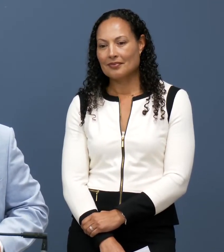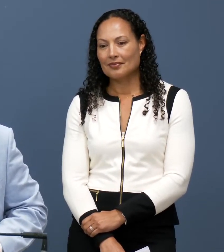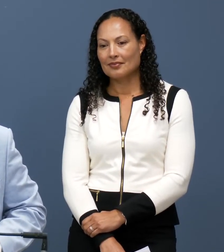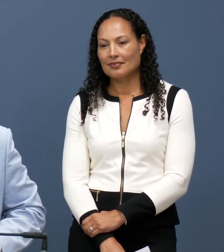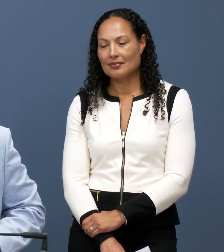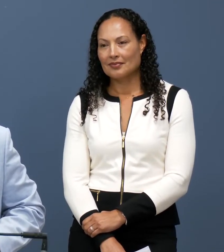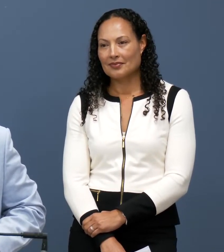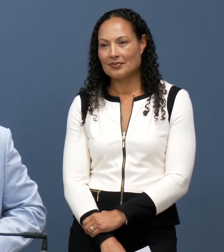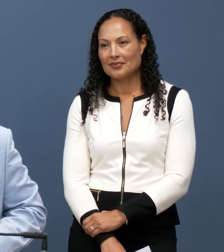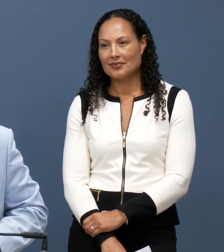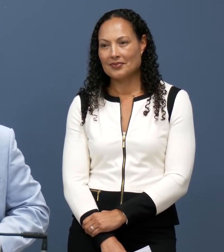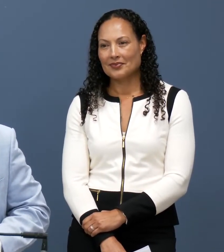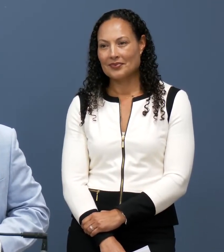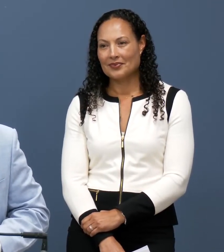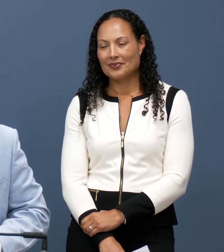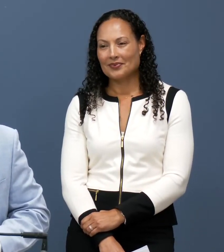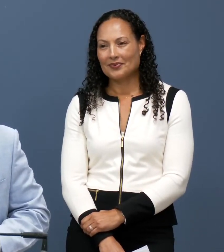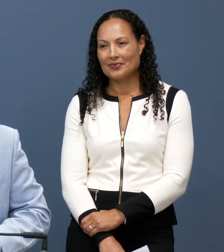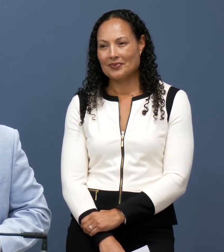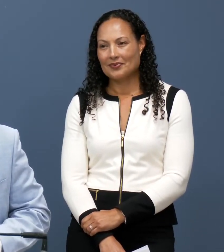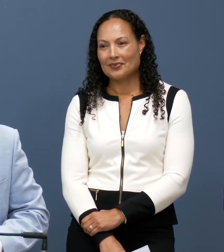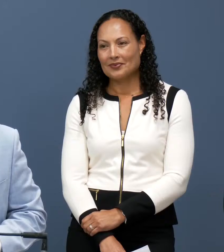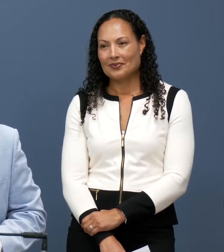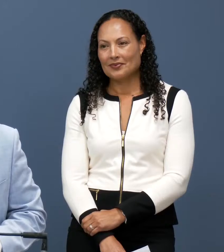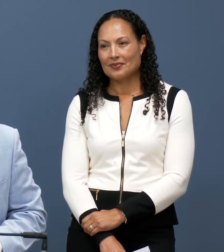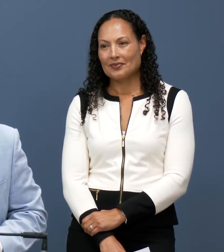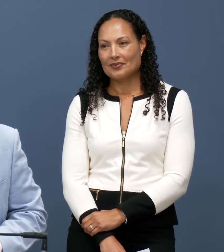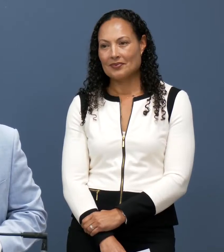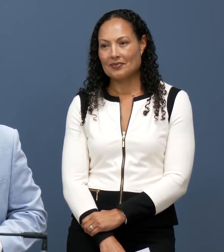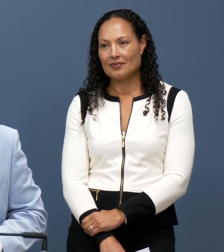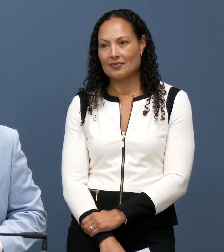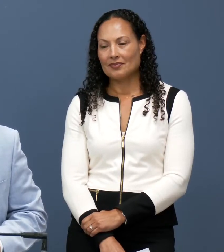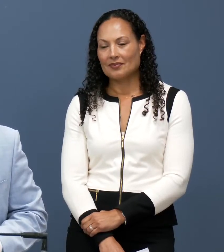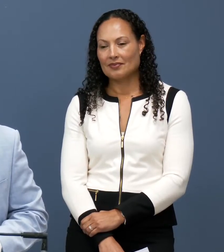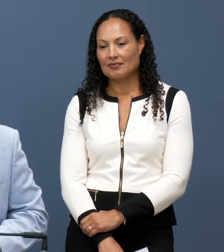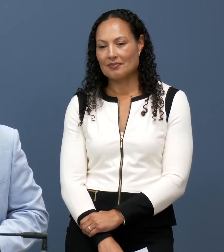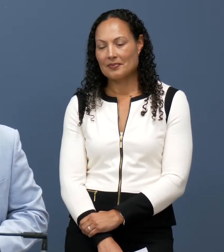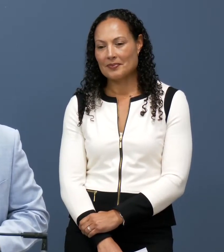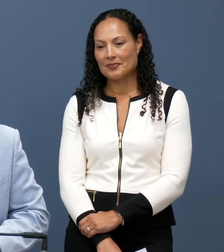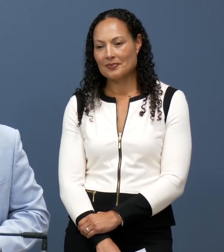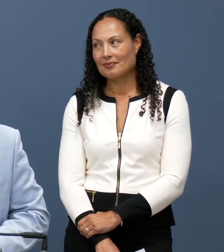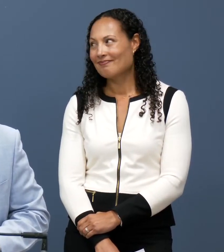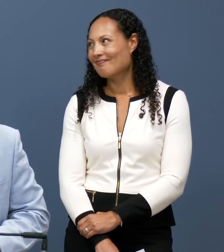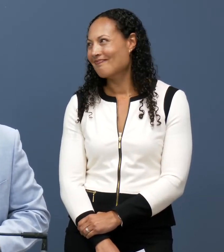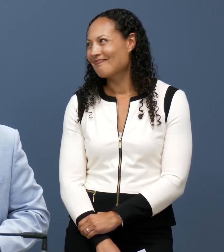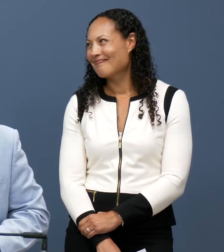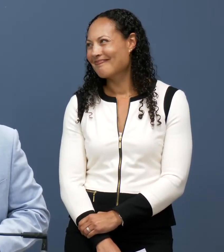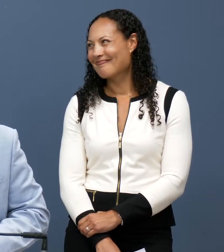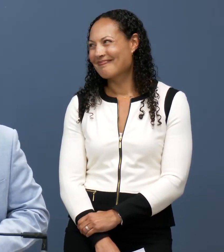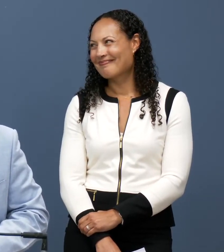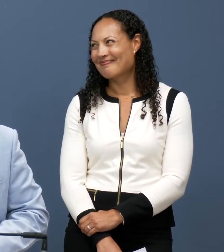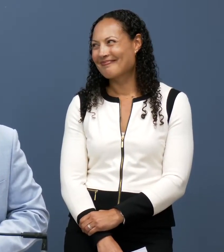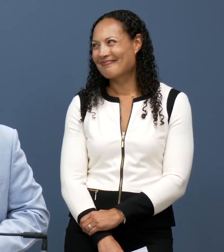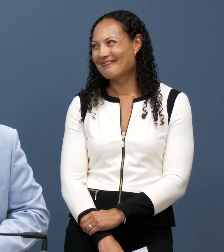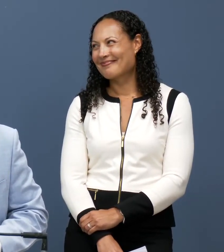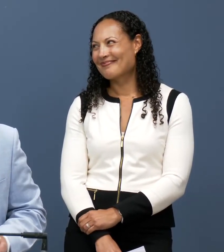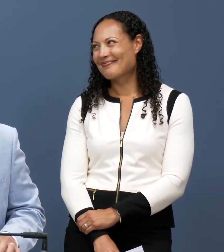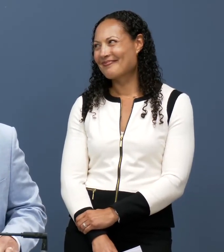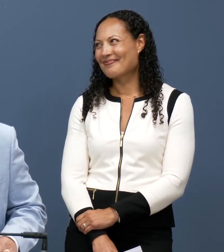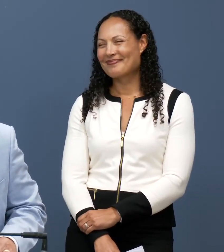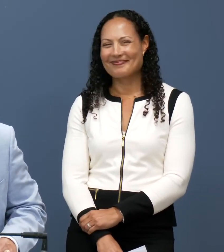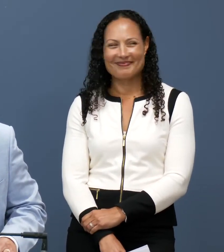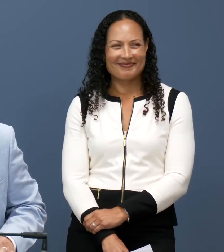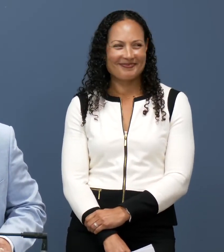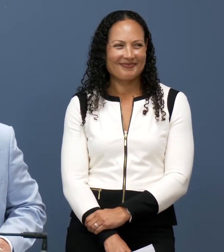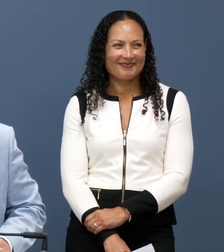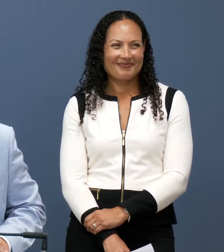យើងប្រាថ្នាចង់បានដល់ឡើយនោះទេយើងក៏បានប្រឹងប្រែងច្រើនណាស់ដែរតែក៏មានបងប្អូនយើងជាង 3000 នាក់នៅកំពុងរស់នៅក្នុងស្ថានភាពអនាថានៅឡើយនេះ